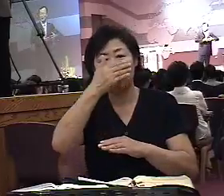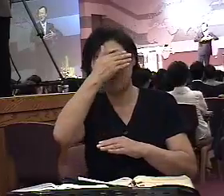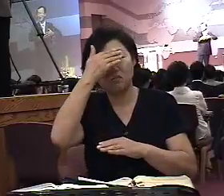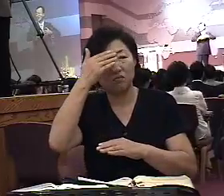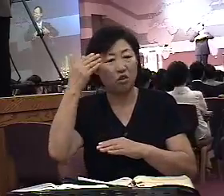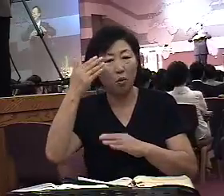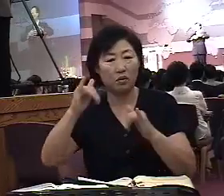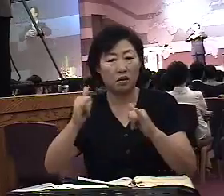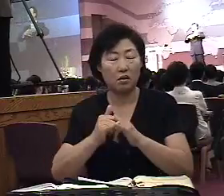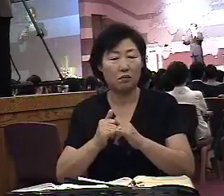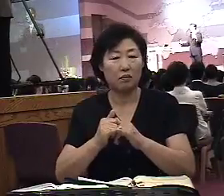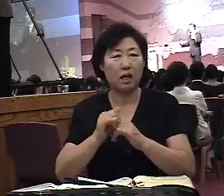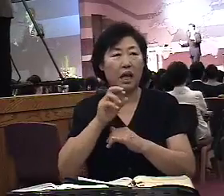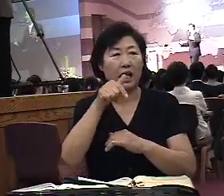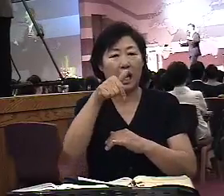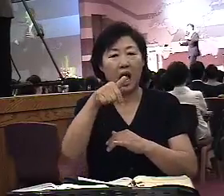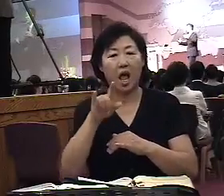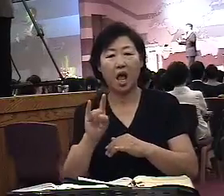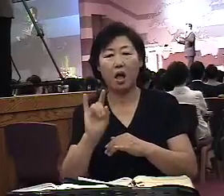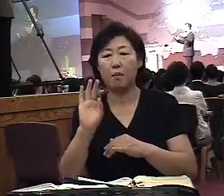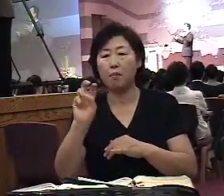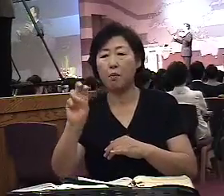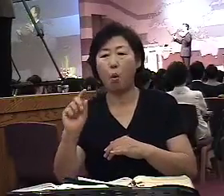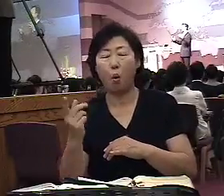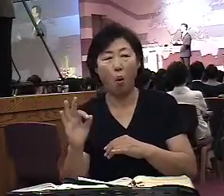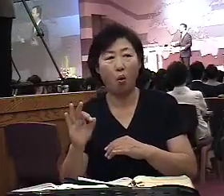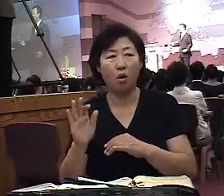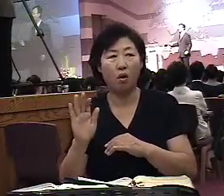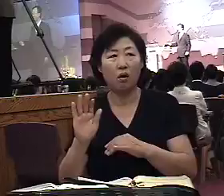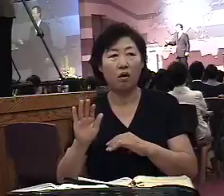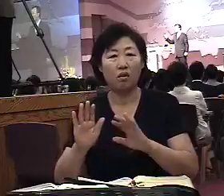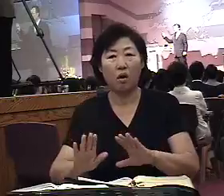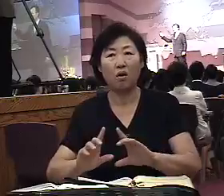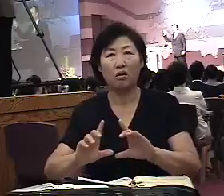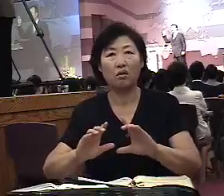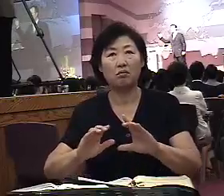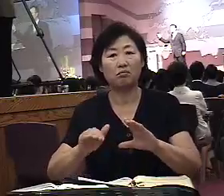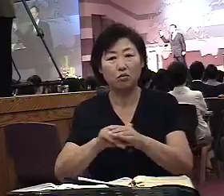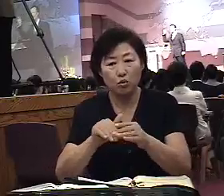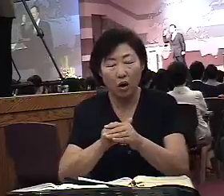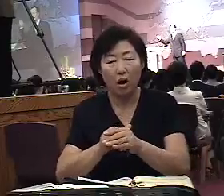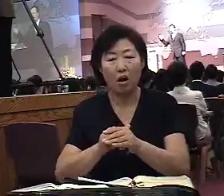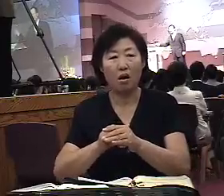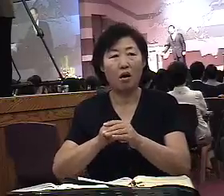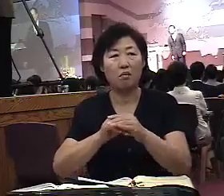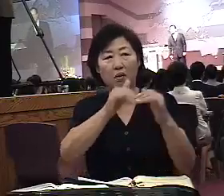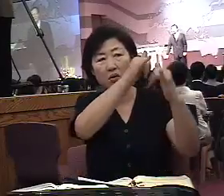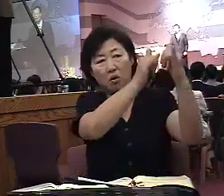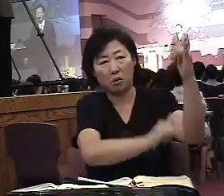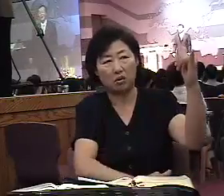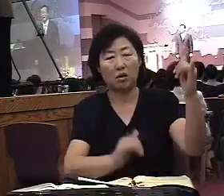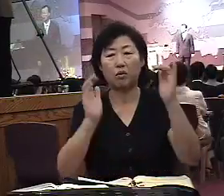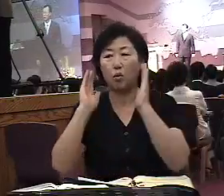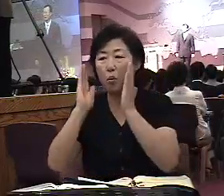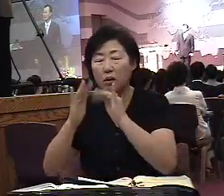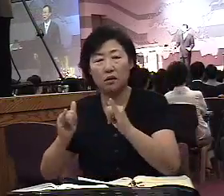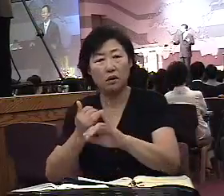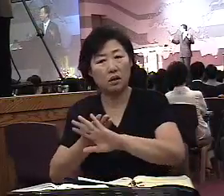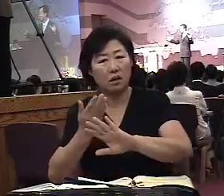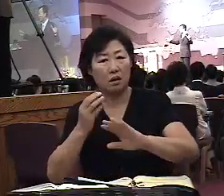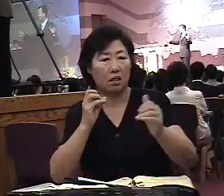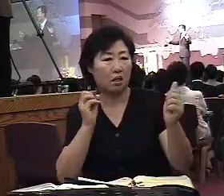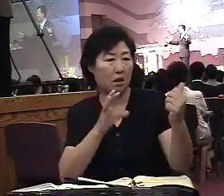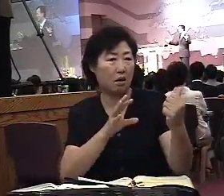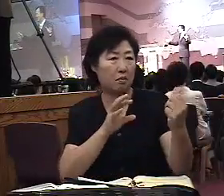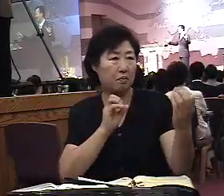참 이제 현대 문화와 역사를 공부하는 사람들이어서 그들은 다른 대답을 할 것이다라고 예측을 하는데